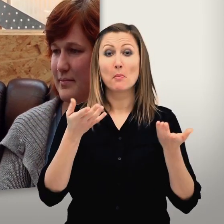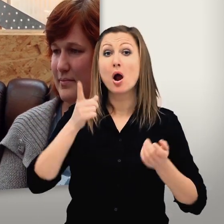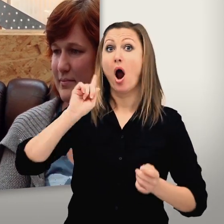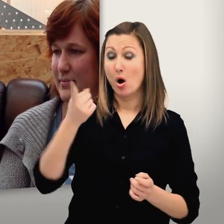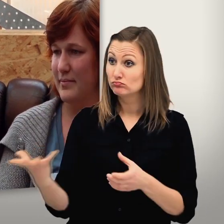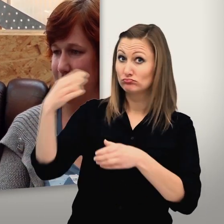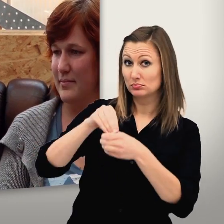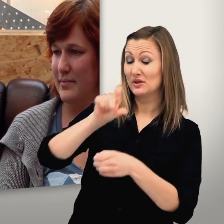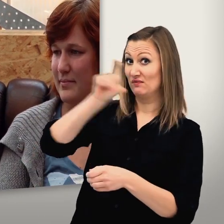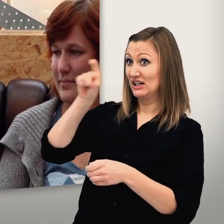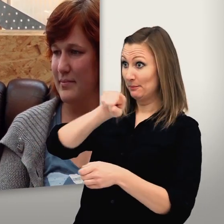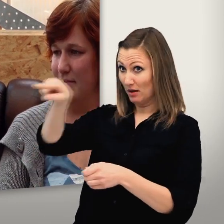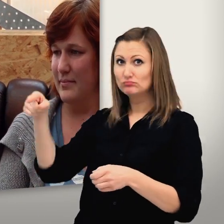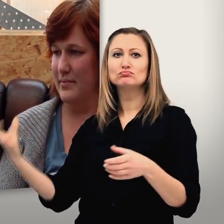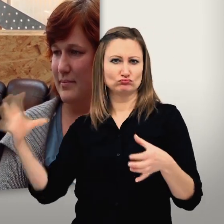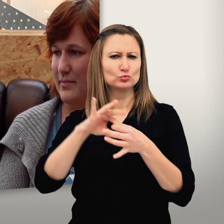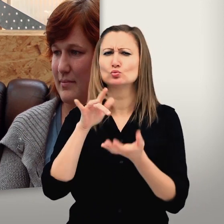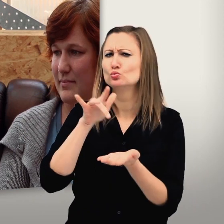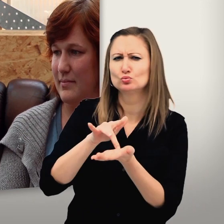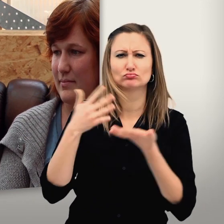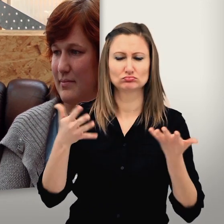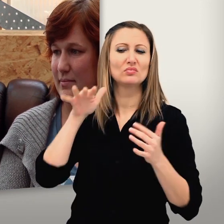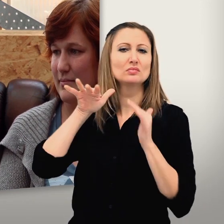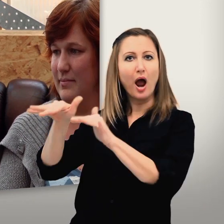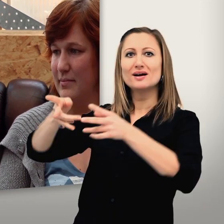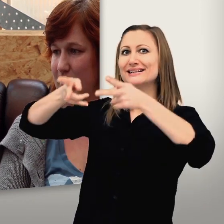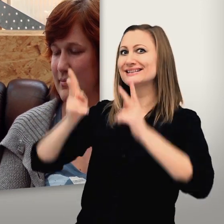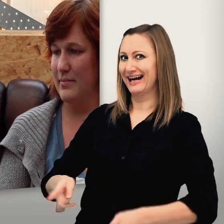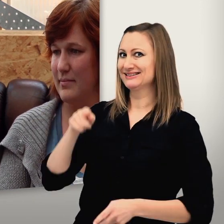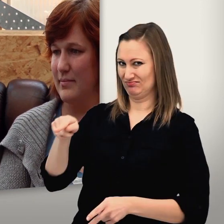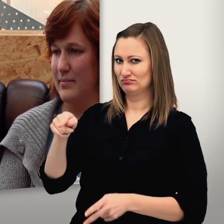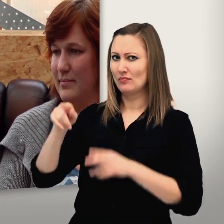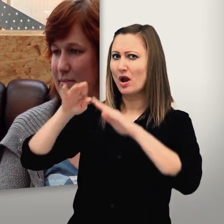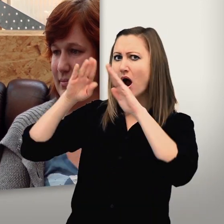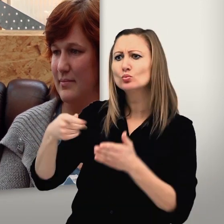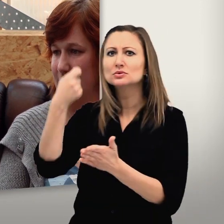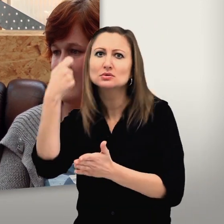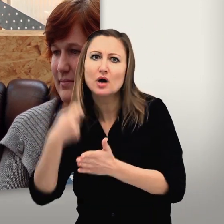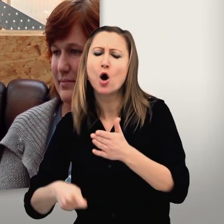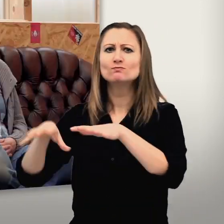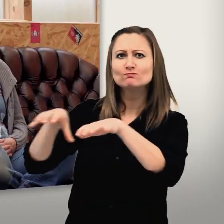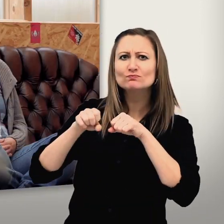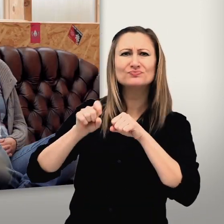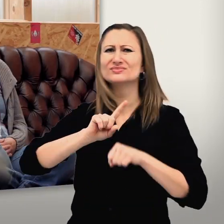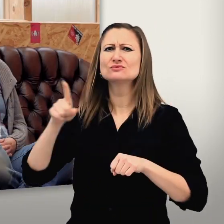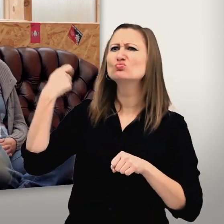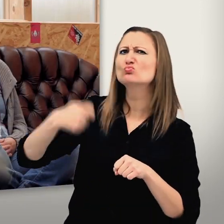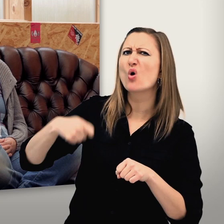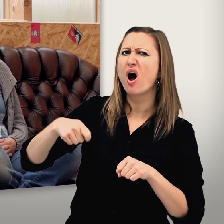sehr viele GmbHs, die miteinander verbunden sind. Über eine bestimmte Rechtskonstruktion wird verhindert, dass die Häuser wieder auf den Markt kommen.